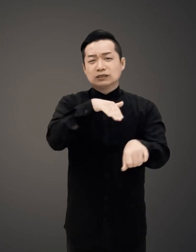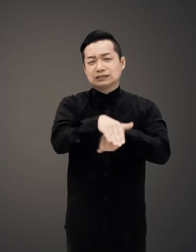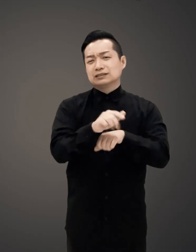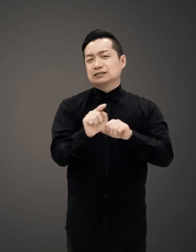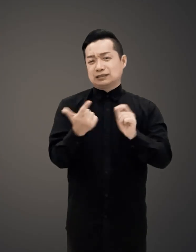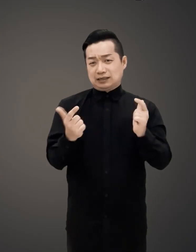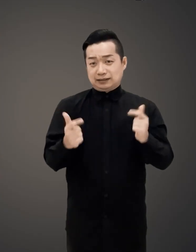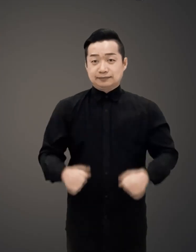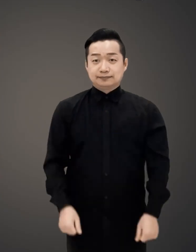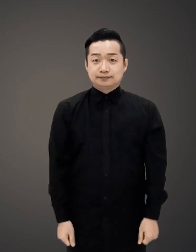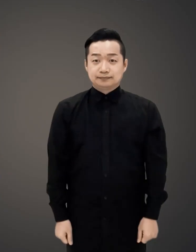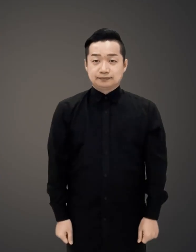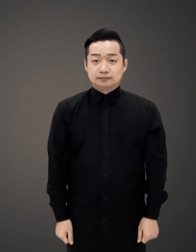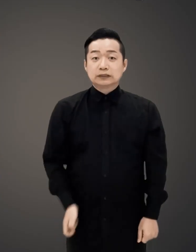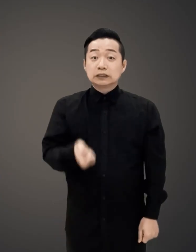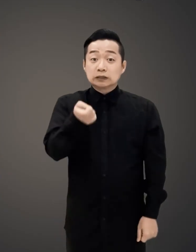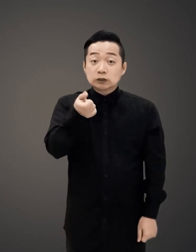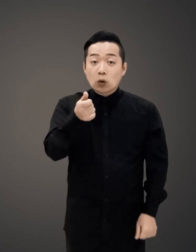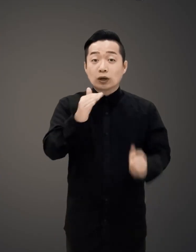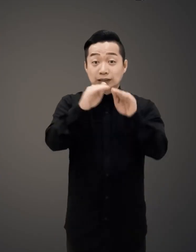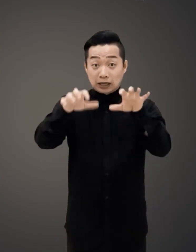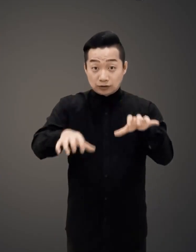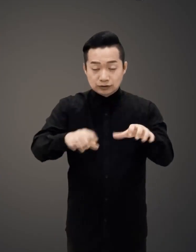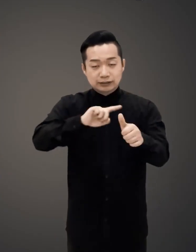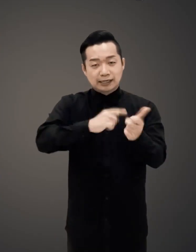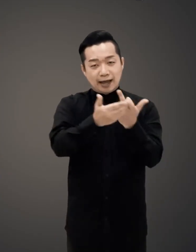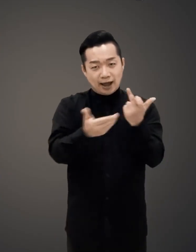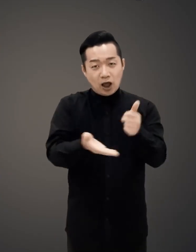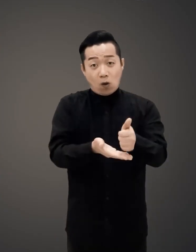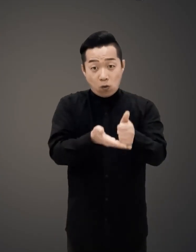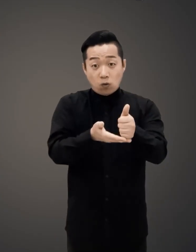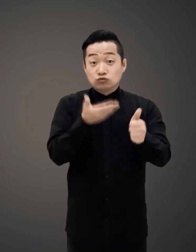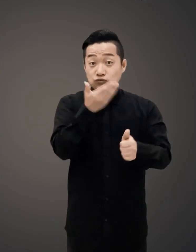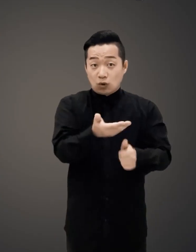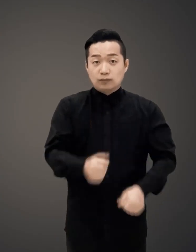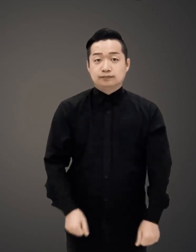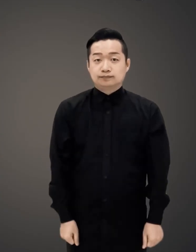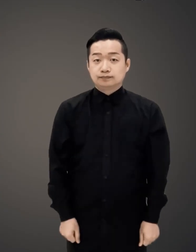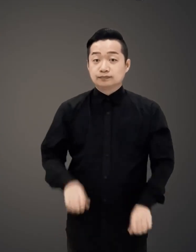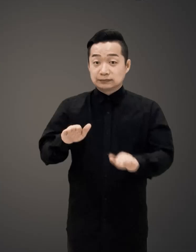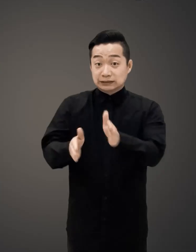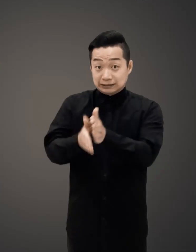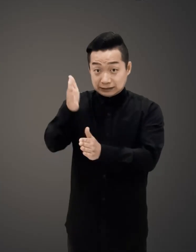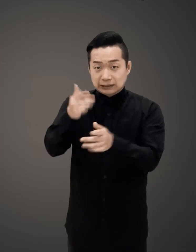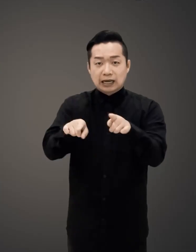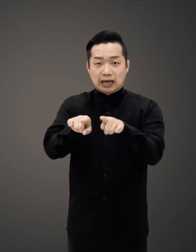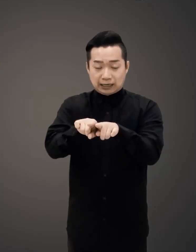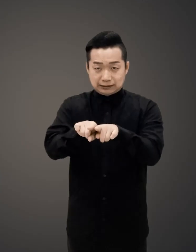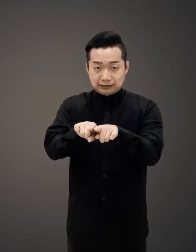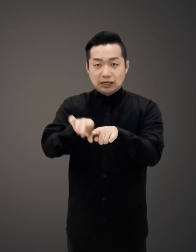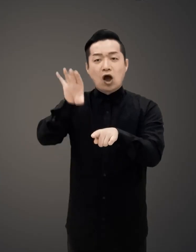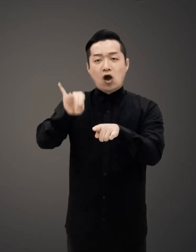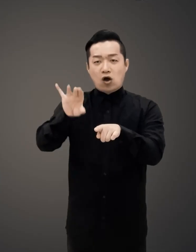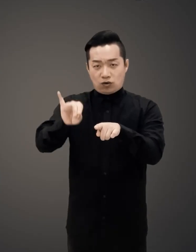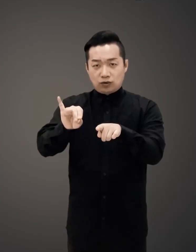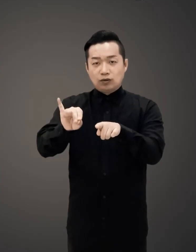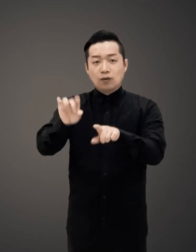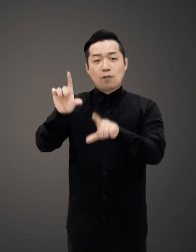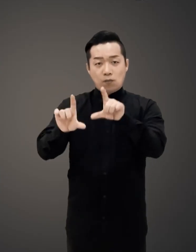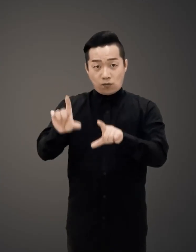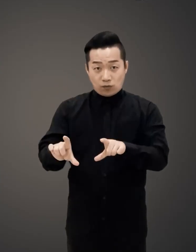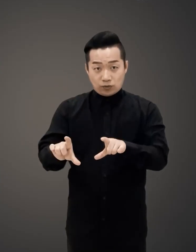위주의 건물이 아닌 그런 작은 동네들이 자연을 존중하고 현재 도시와 어우러진 우리